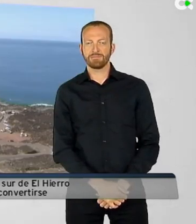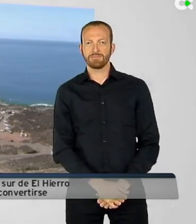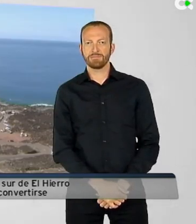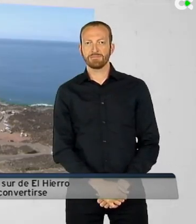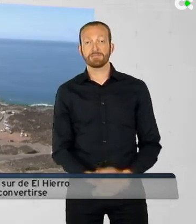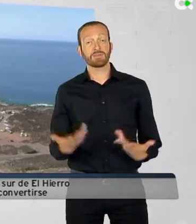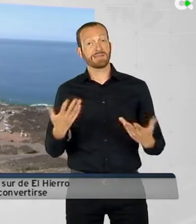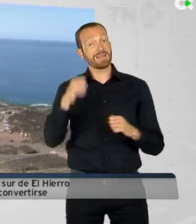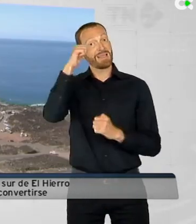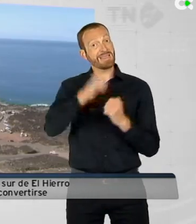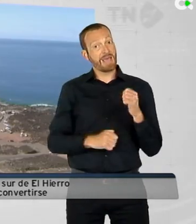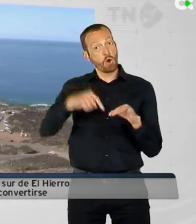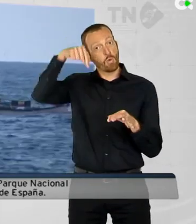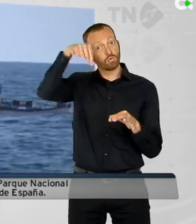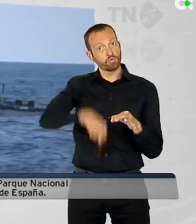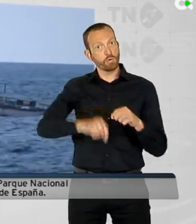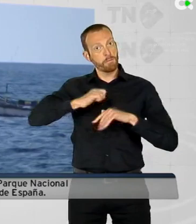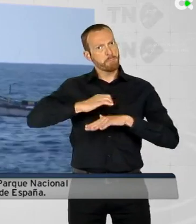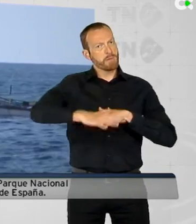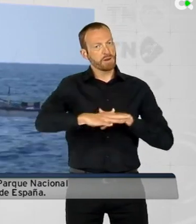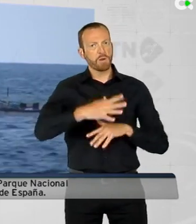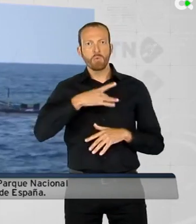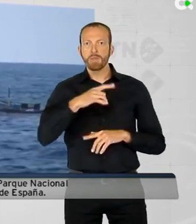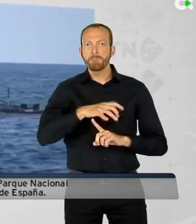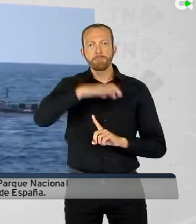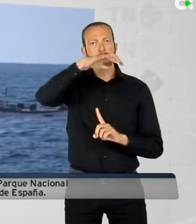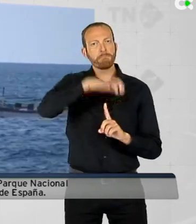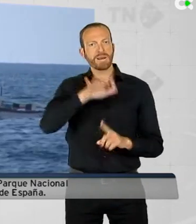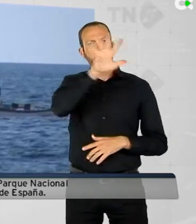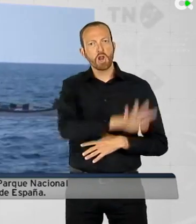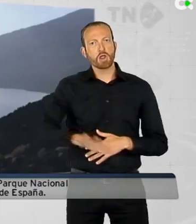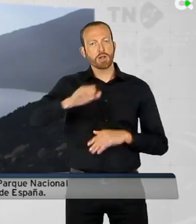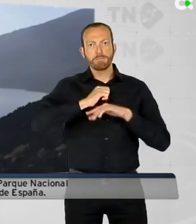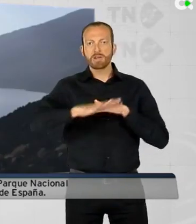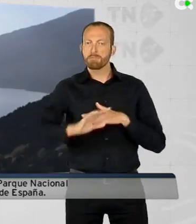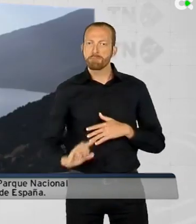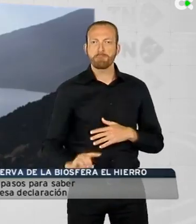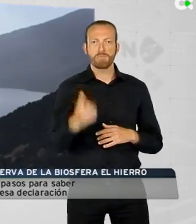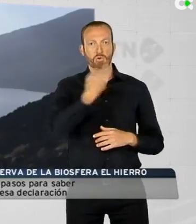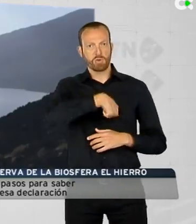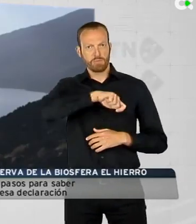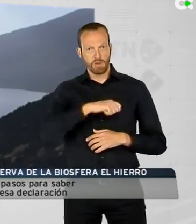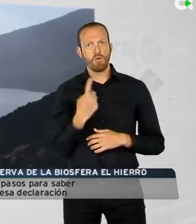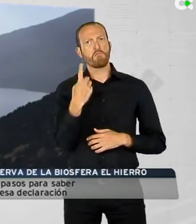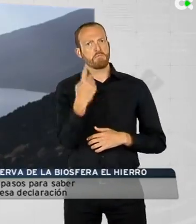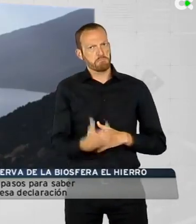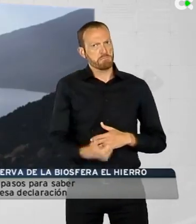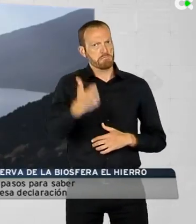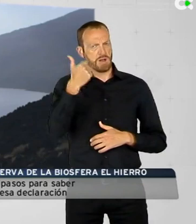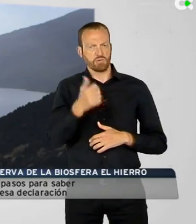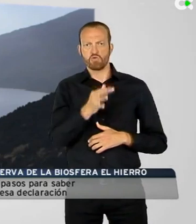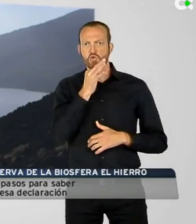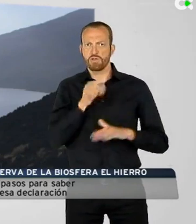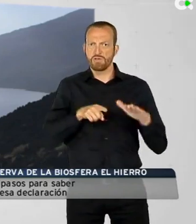Las aguas del sur del Hierro podrían convertirse en el primer parque nacional marino de España. Faltan muchos pasos, ¿no?, para saber si realmente